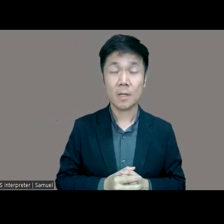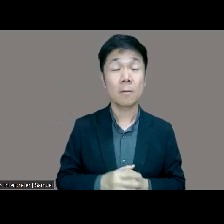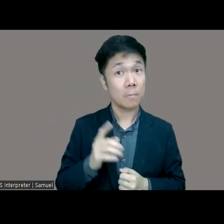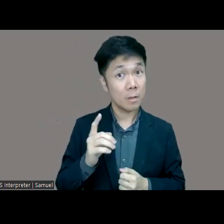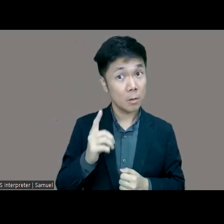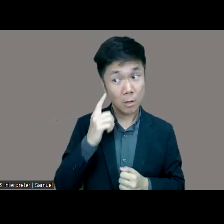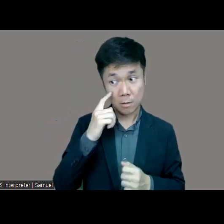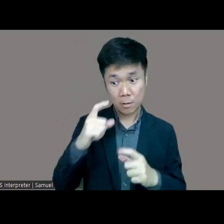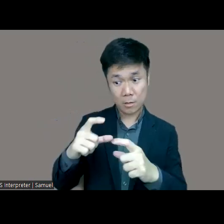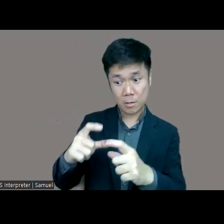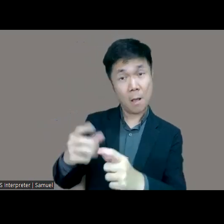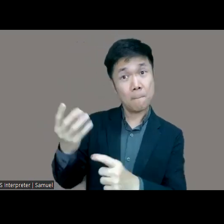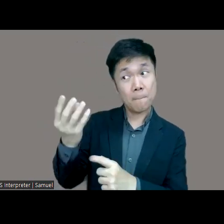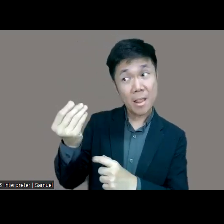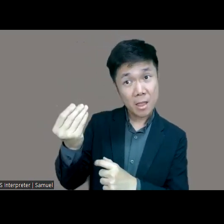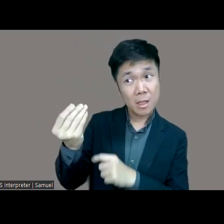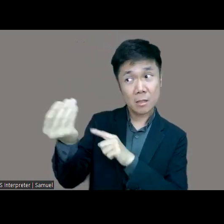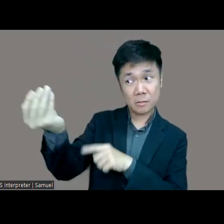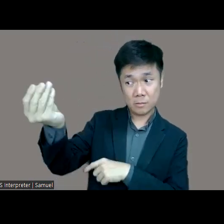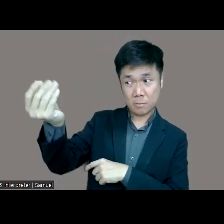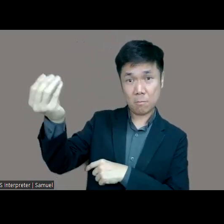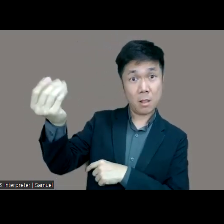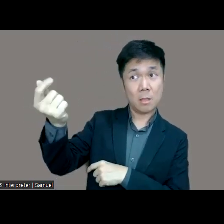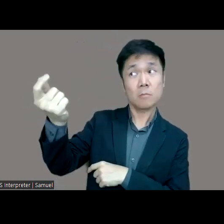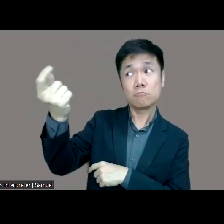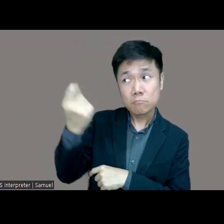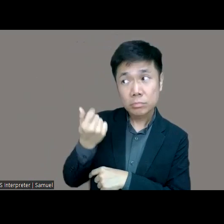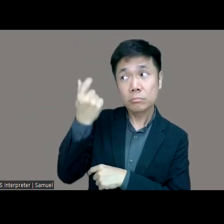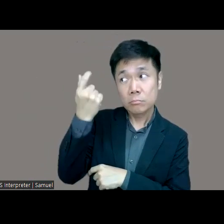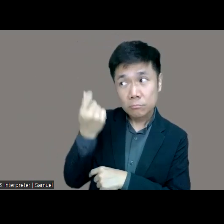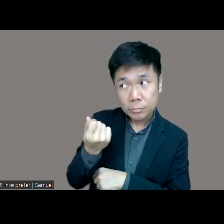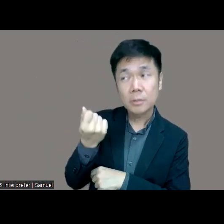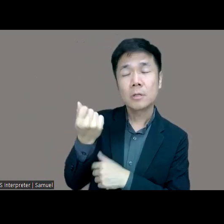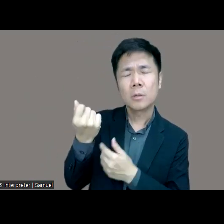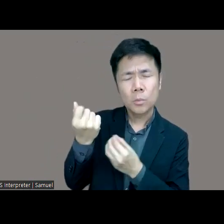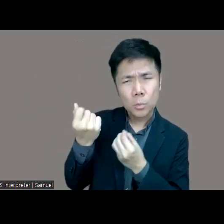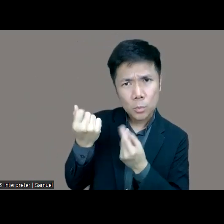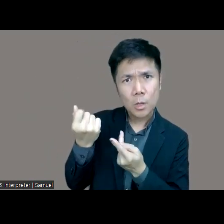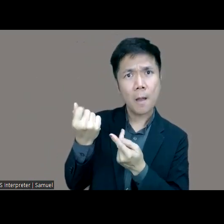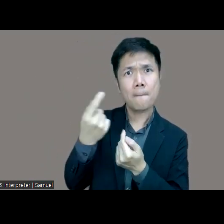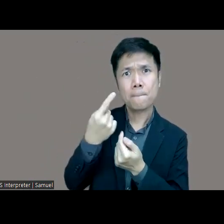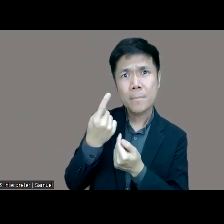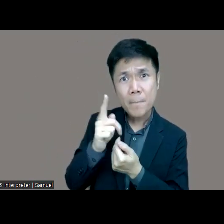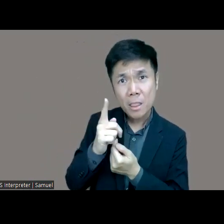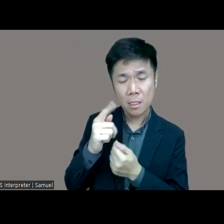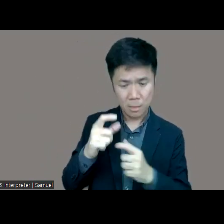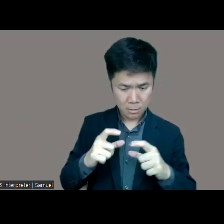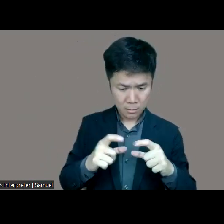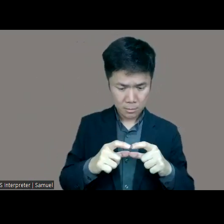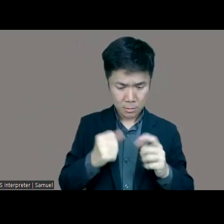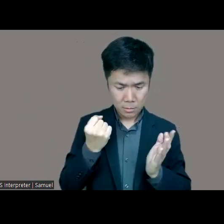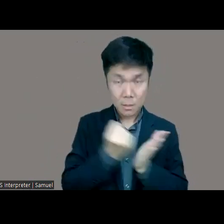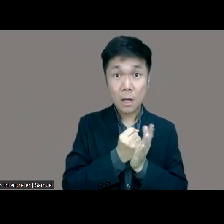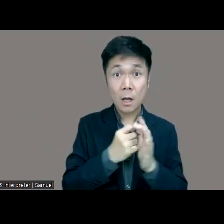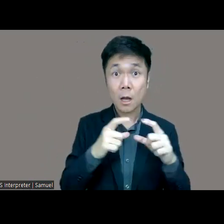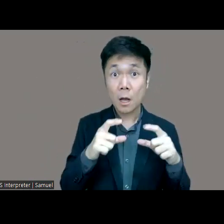Malheureusement, même pour recevoir de l'argent, même si ça veut dire c'est tout simplement recevoir de l'argent, si vous